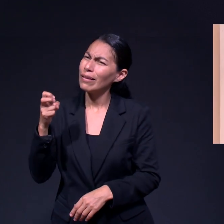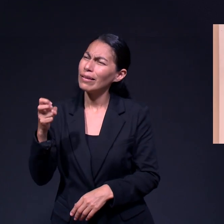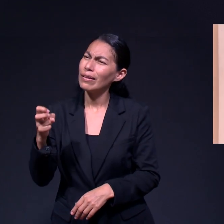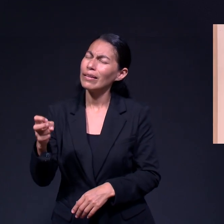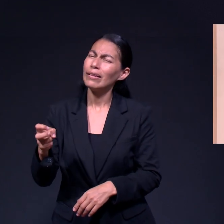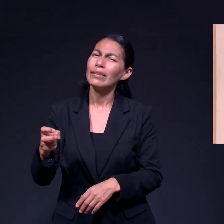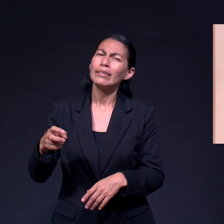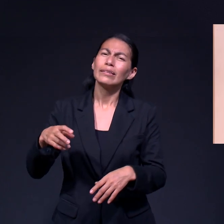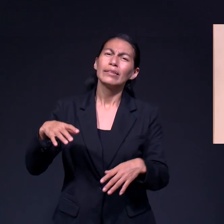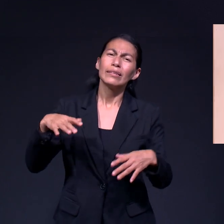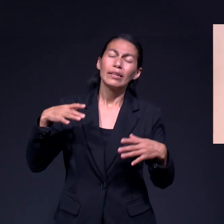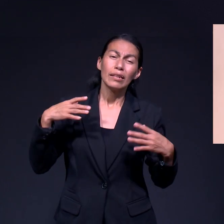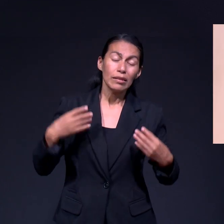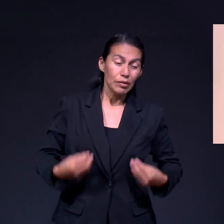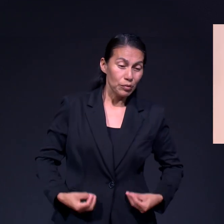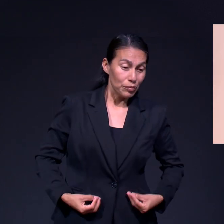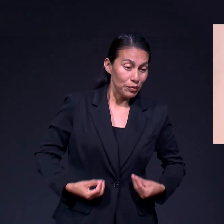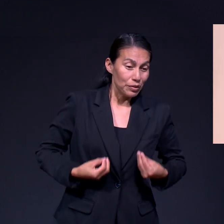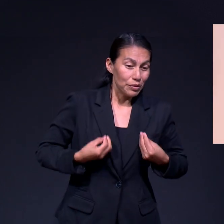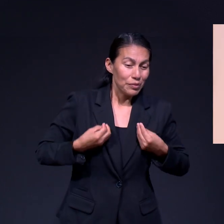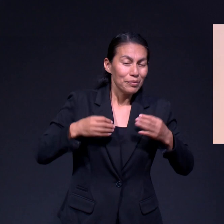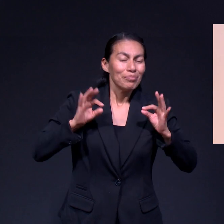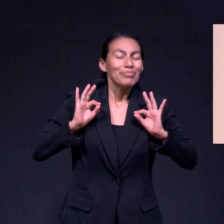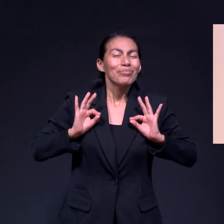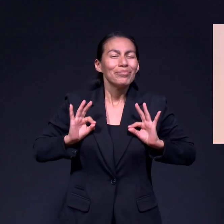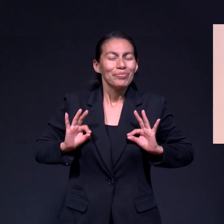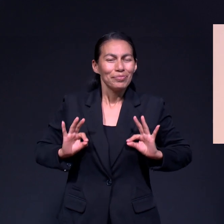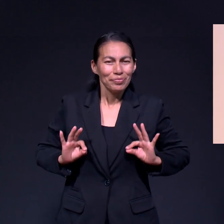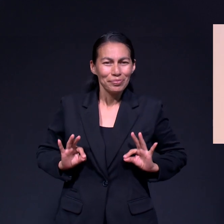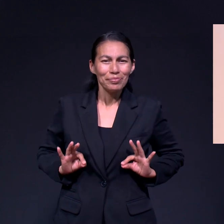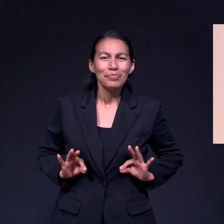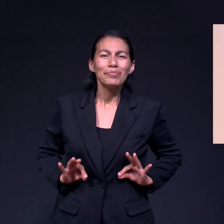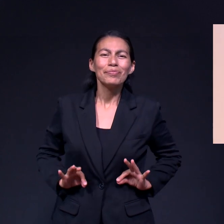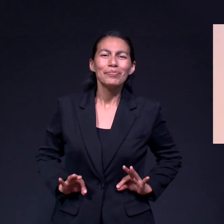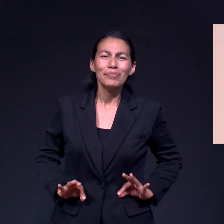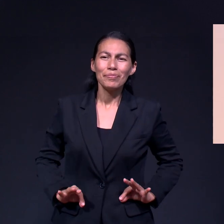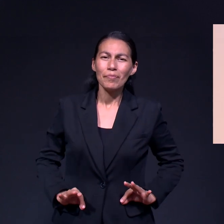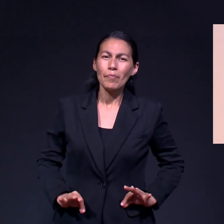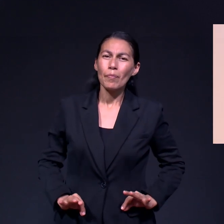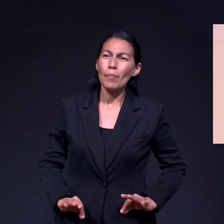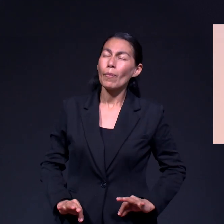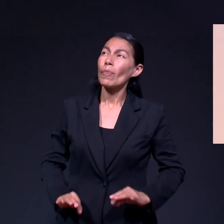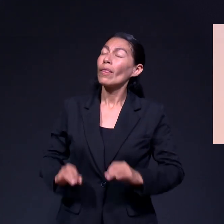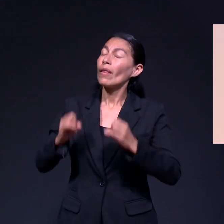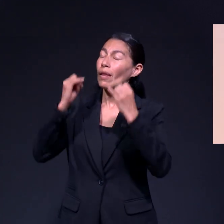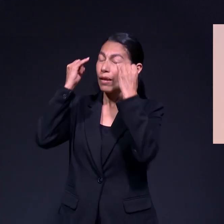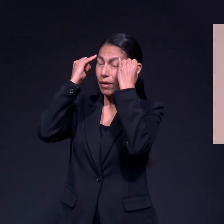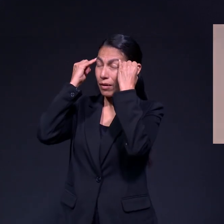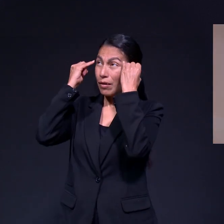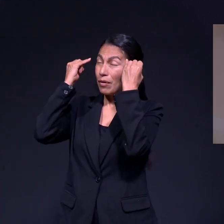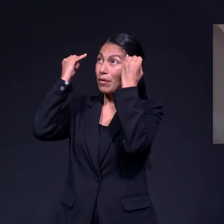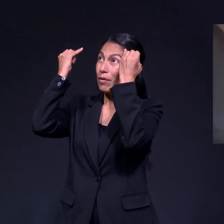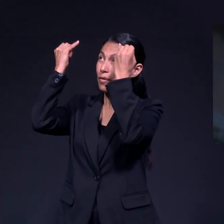morará bajo la sombra del omnipotente